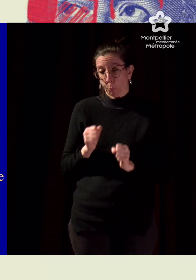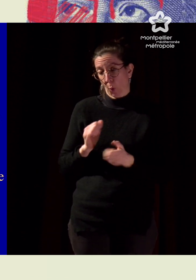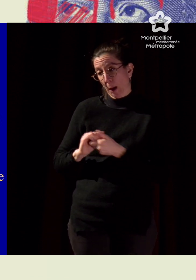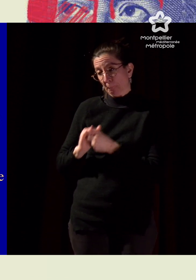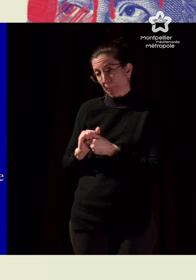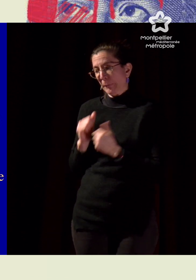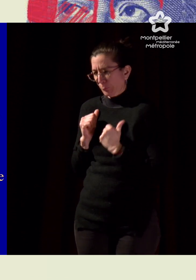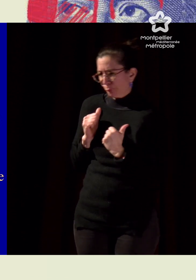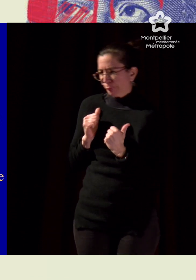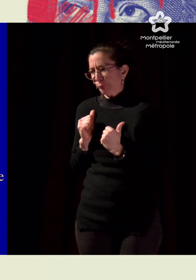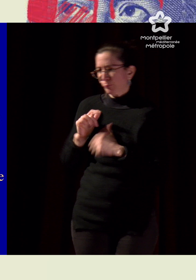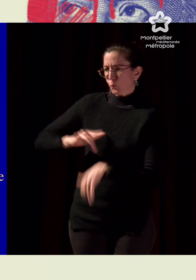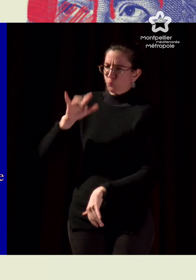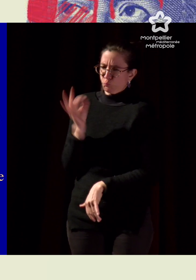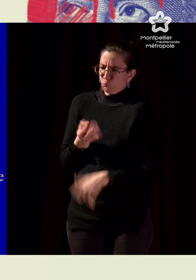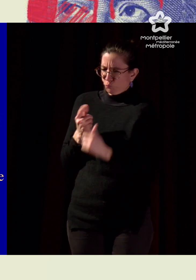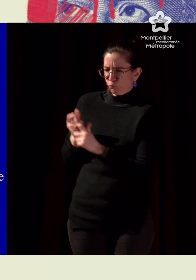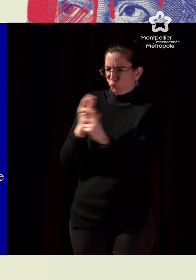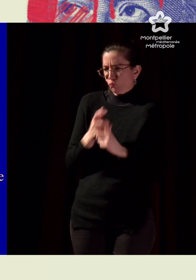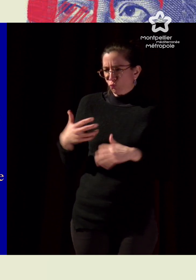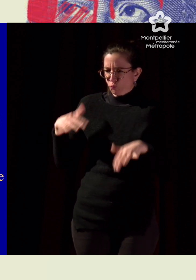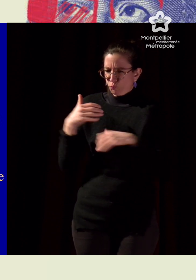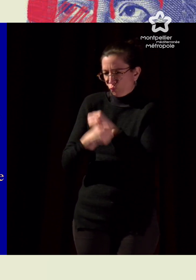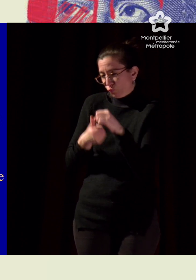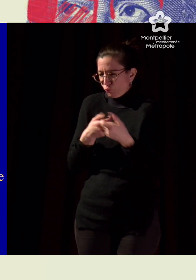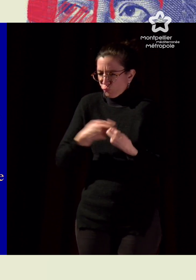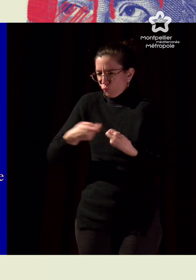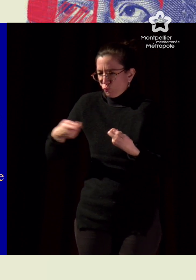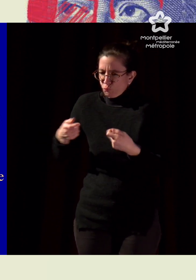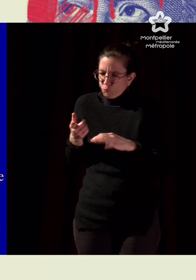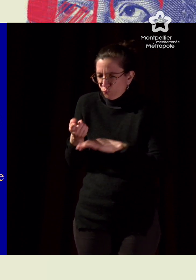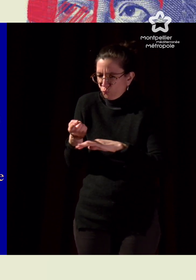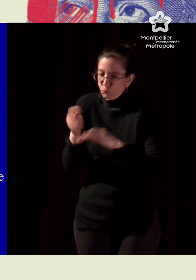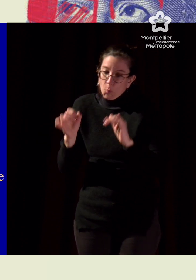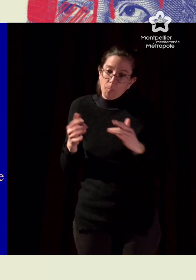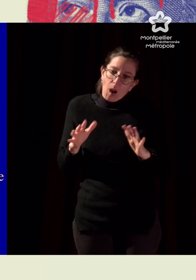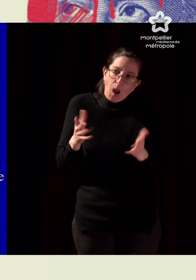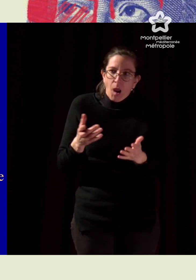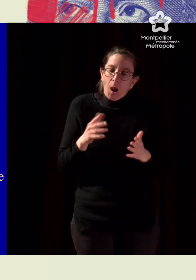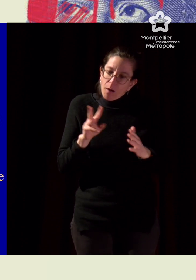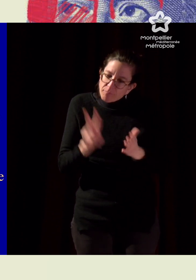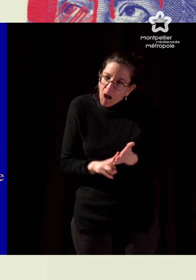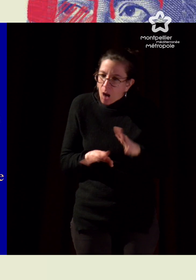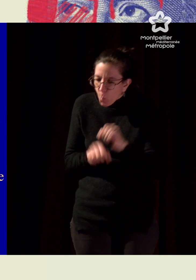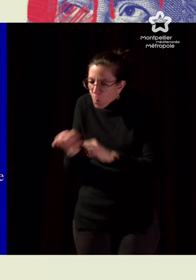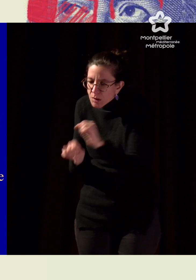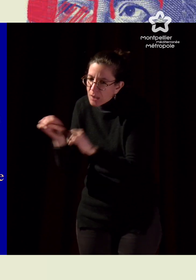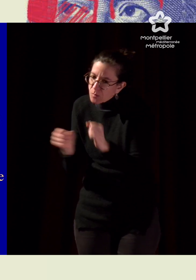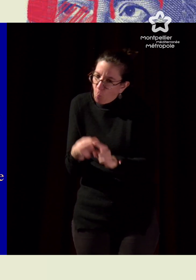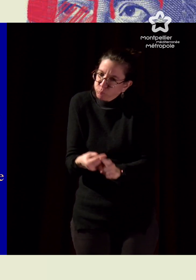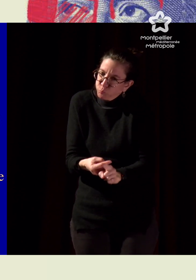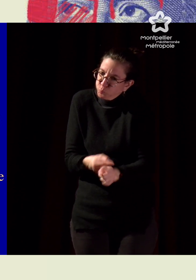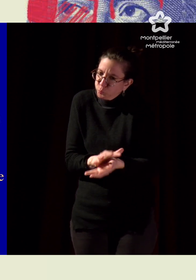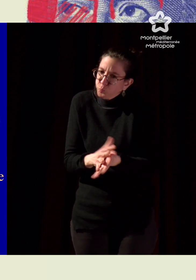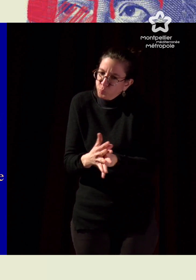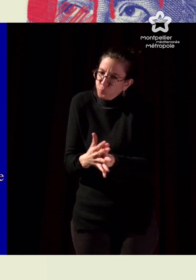calculer, c'est pas un problème. Mais néanmoins, la colonisation, elle s'est faite vraiment petit à petit. 20 000 ans pour aller du Moyen-Orient à